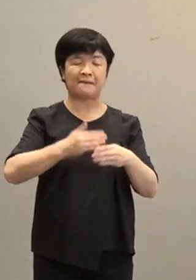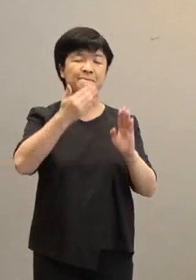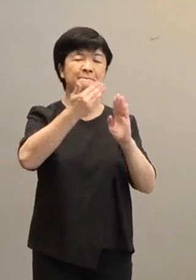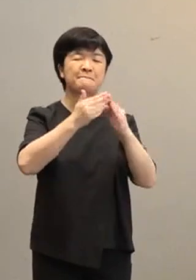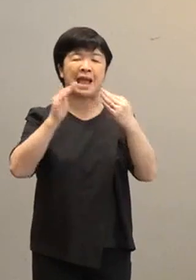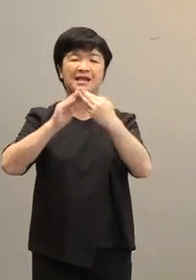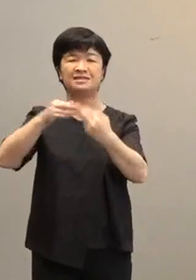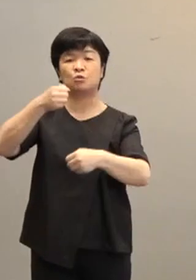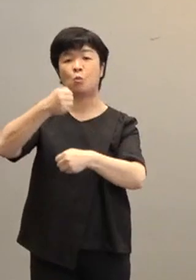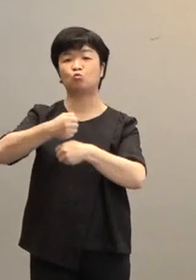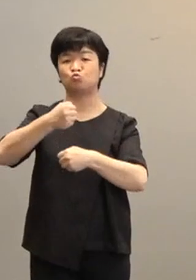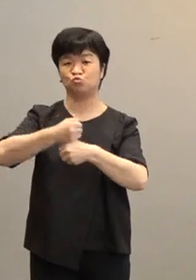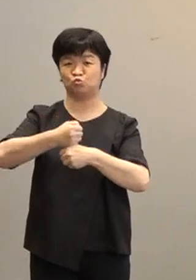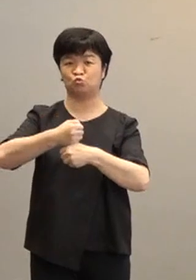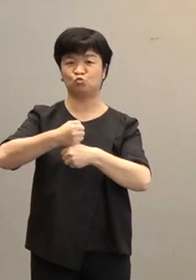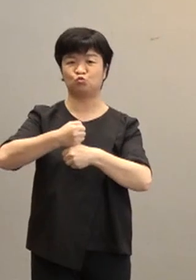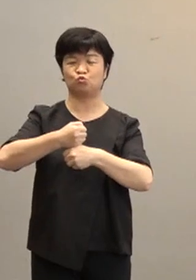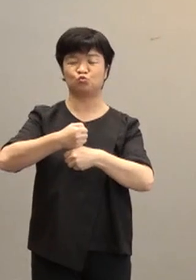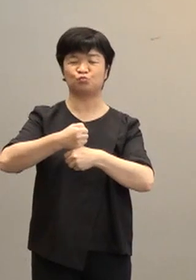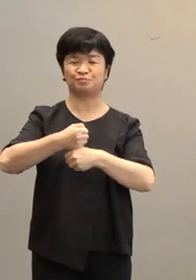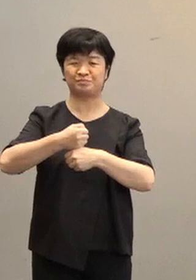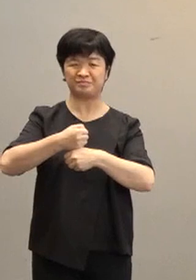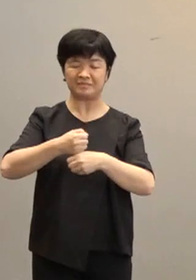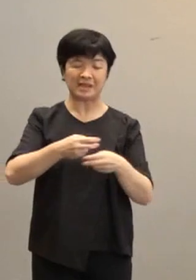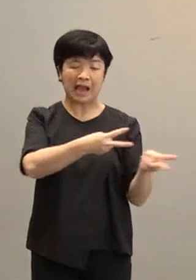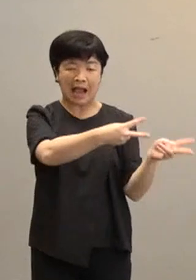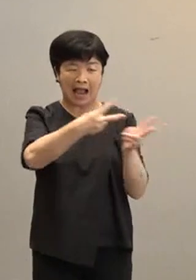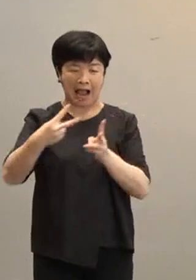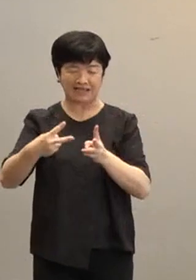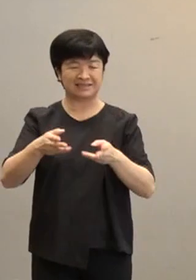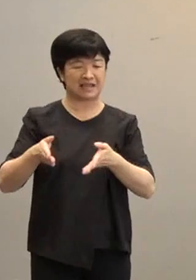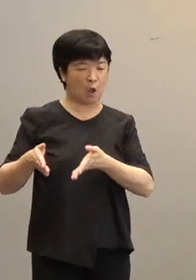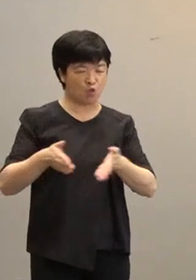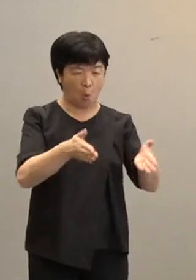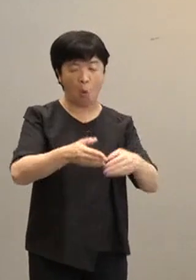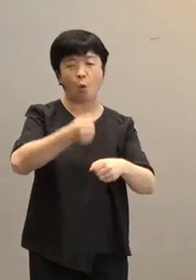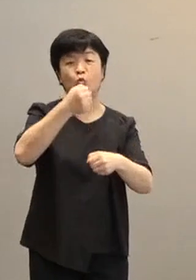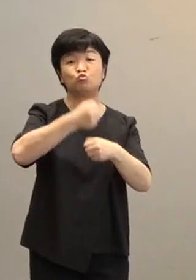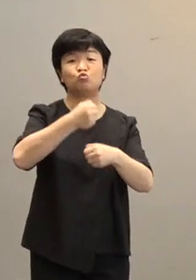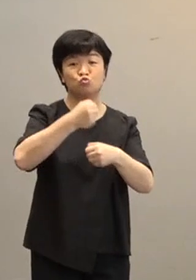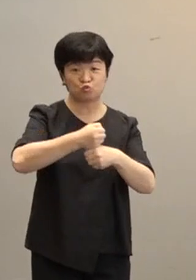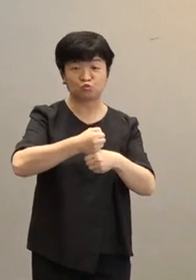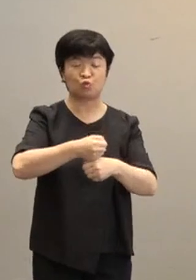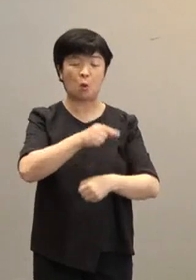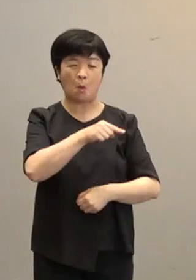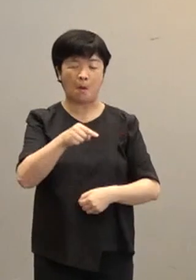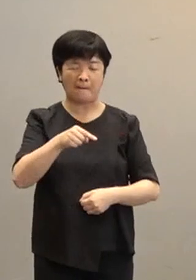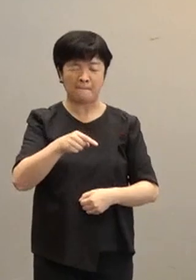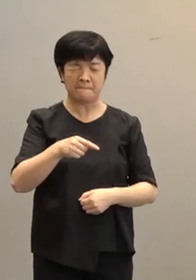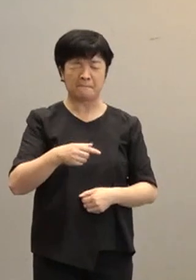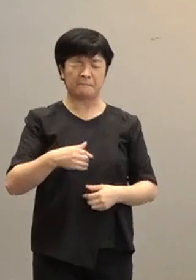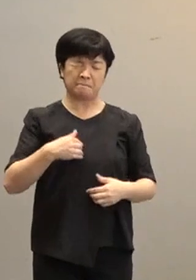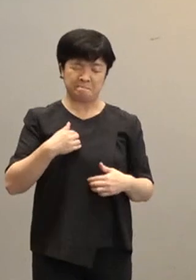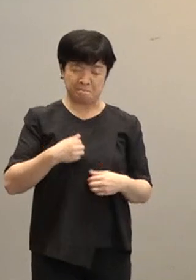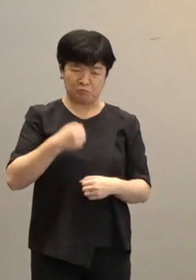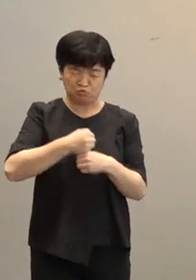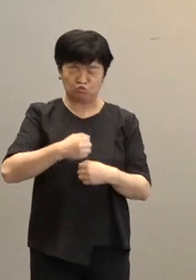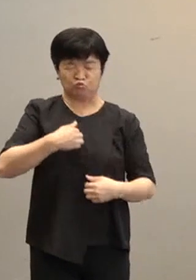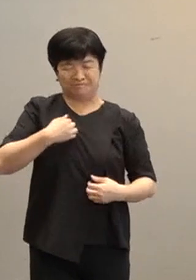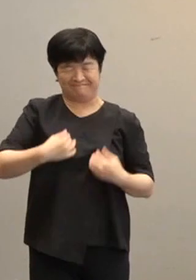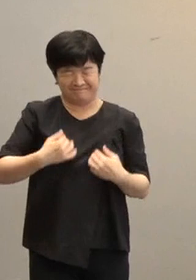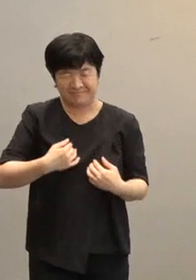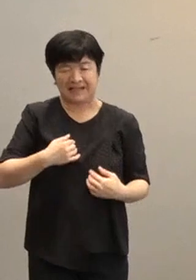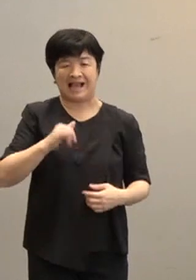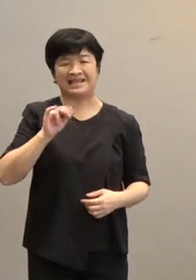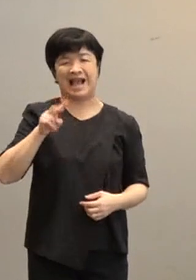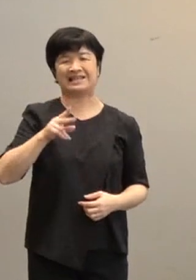く、橋道路を作っていくというものに本来、やりがいや喜び楽しさを感じていた